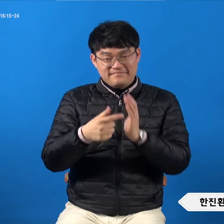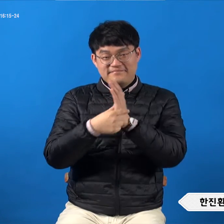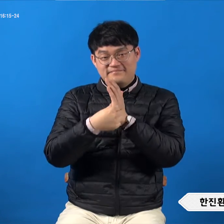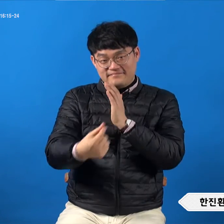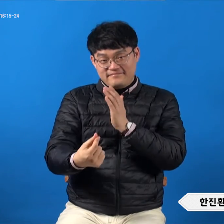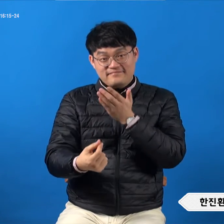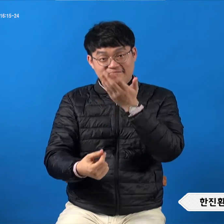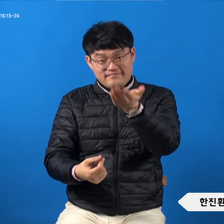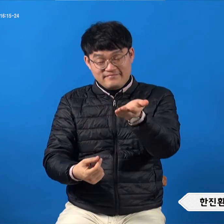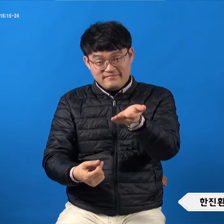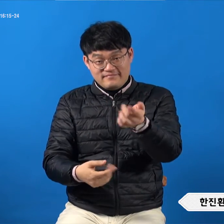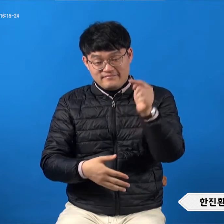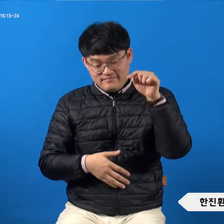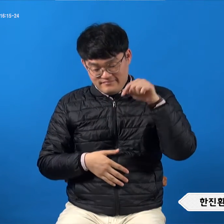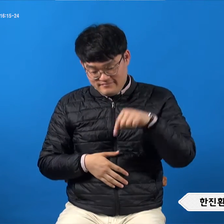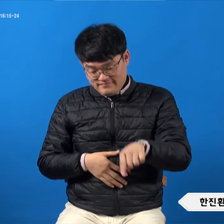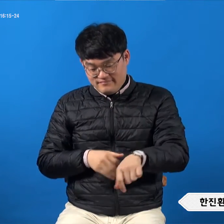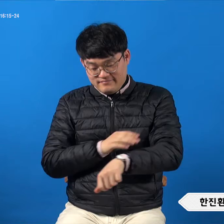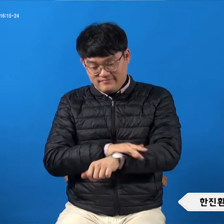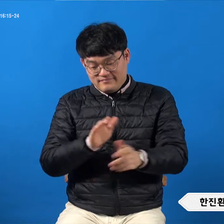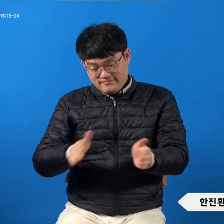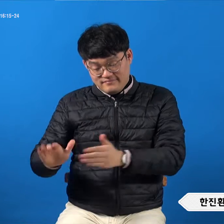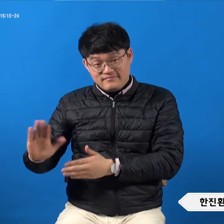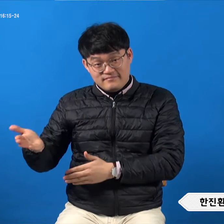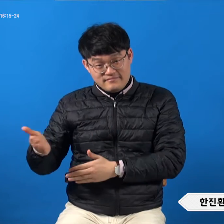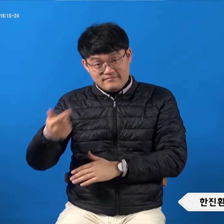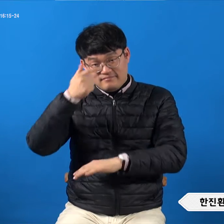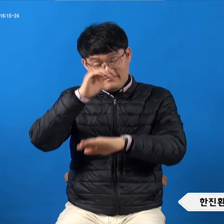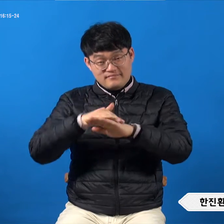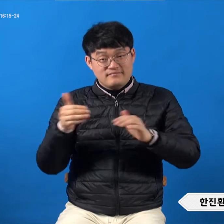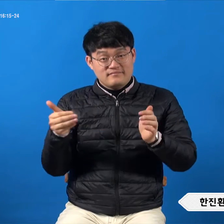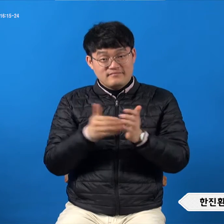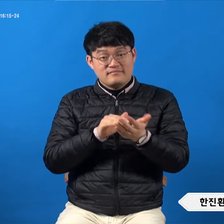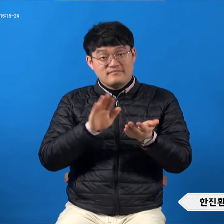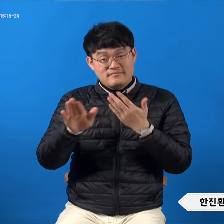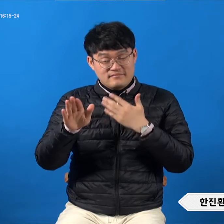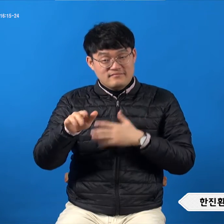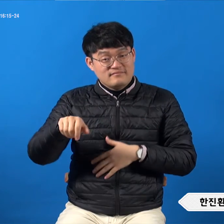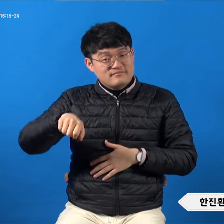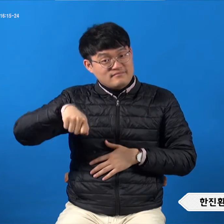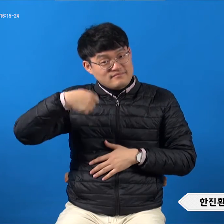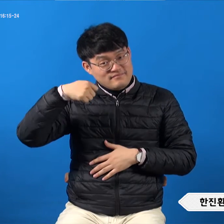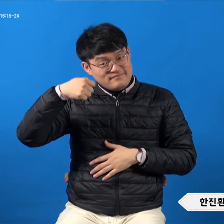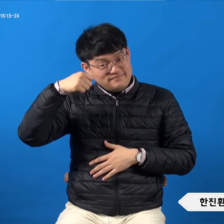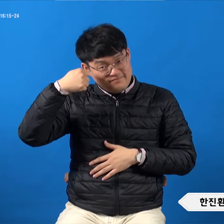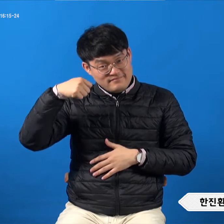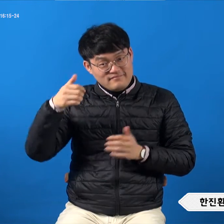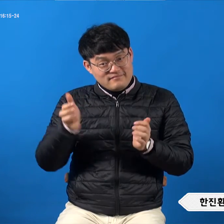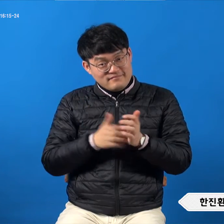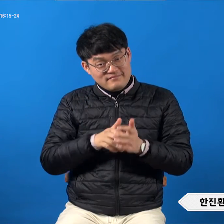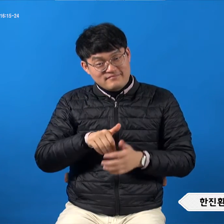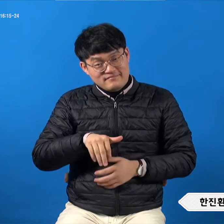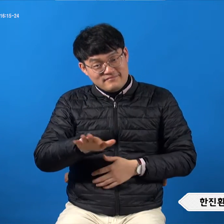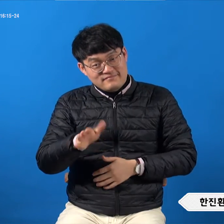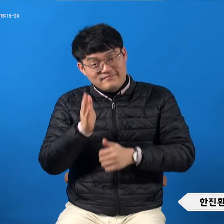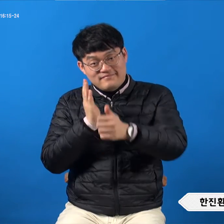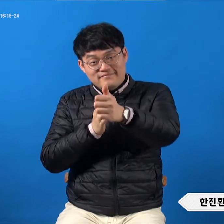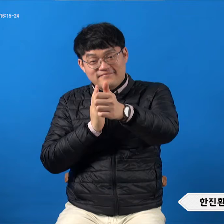쏘겠습니다. 아래층에 잘 차려놓았으니까 예배 마치고 다 식사하시고 가시기